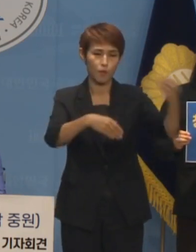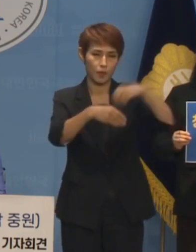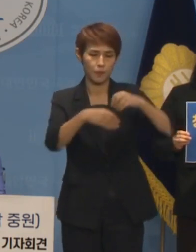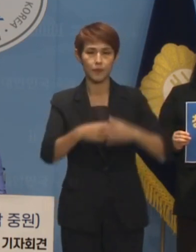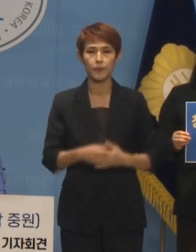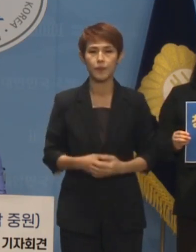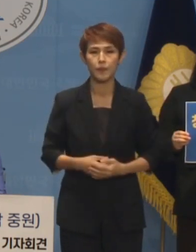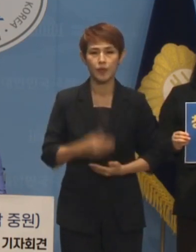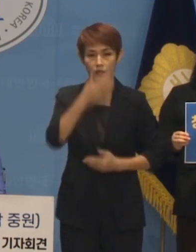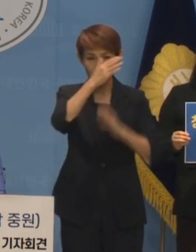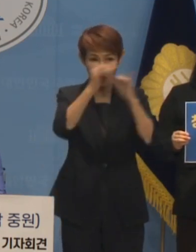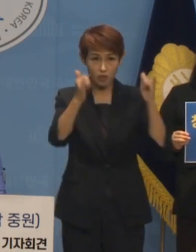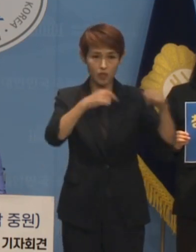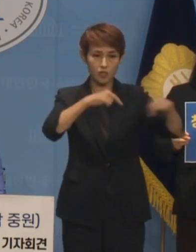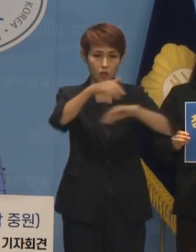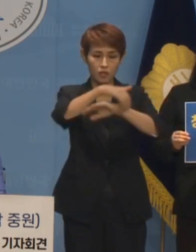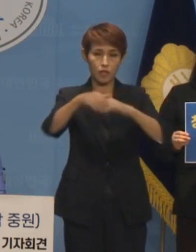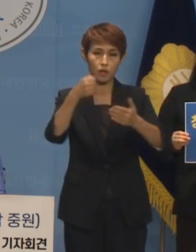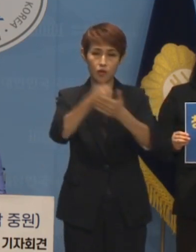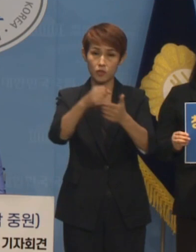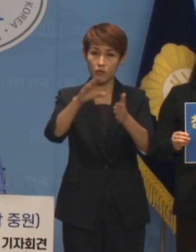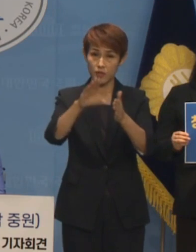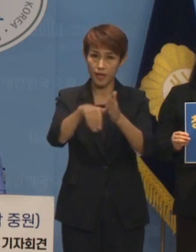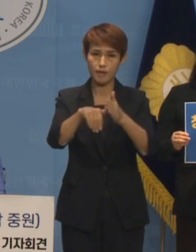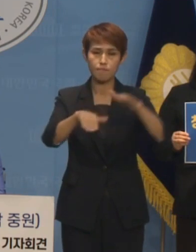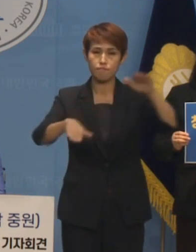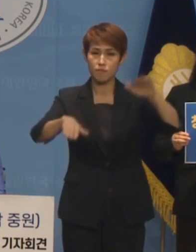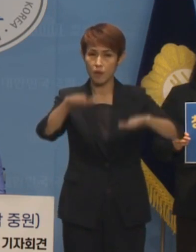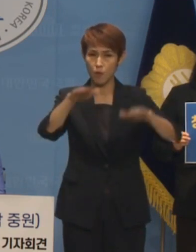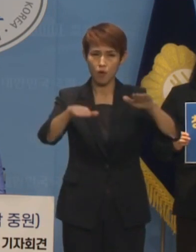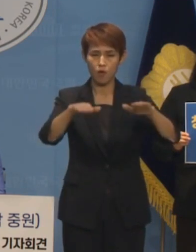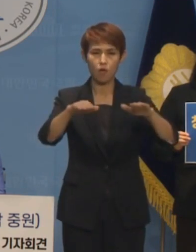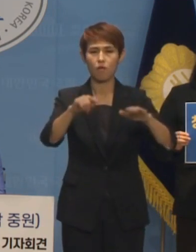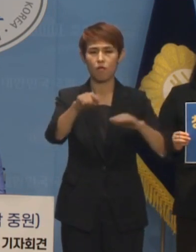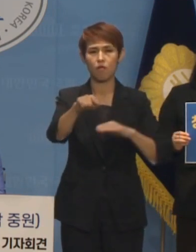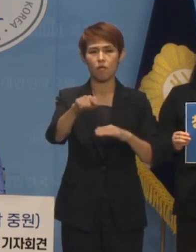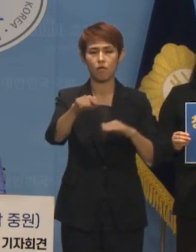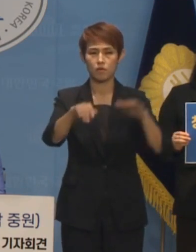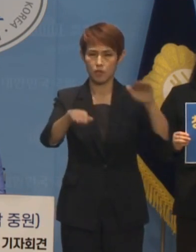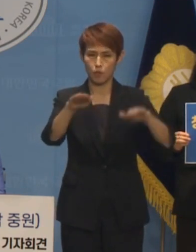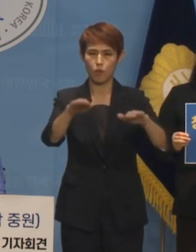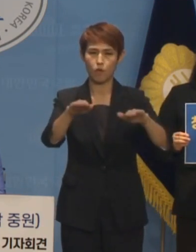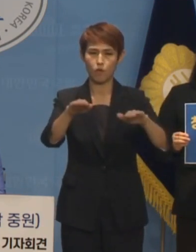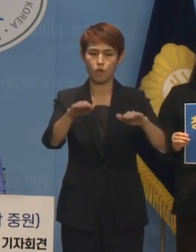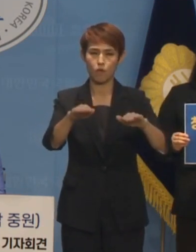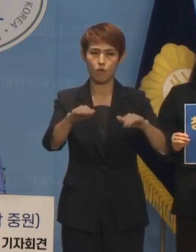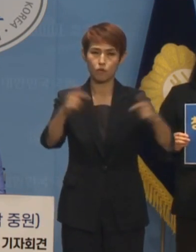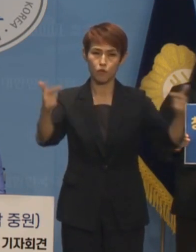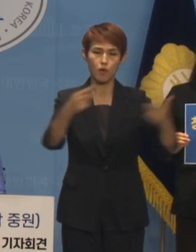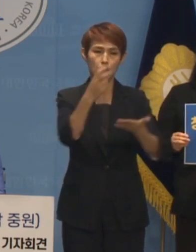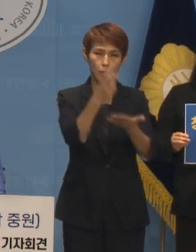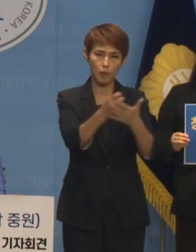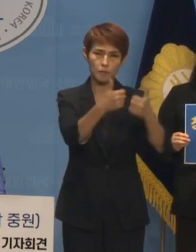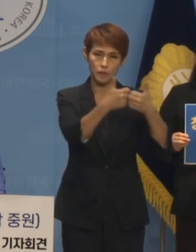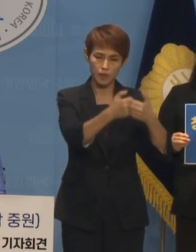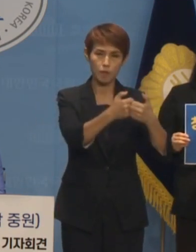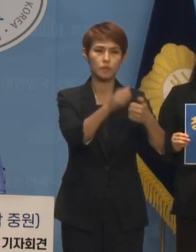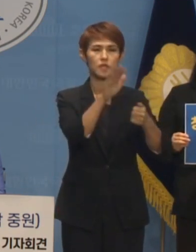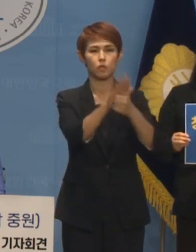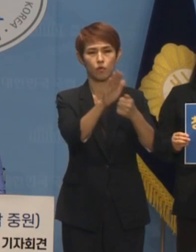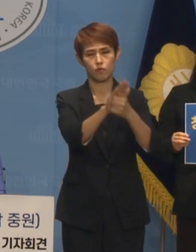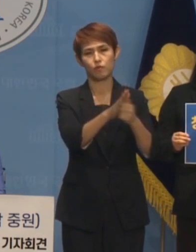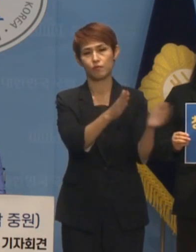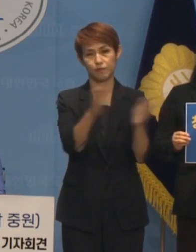또한 청년의 정책 결정 과정에 대한 참여를 확대하고 청년에 대한 법률 상담 지원 근거를